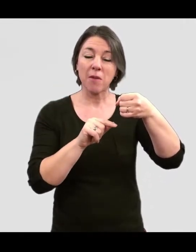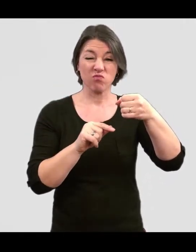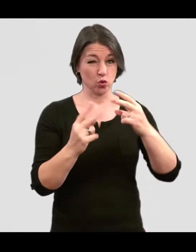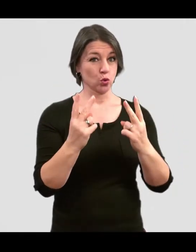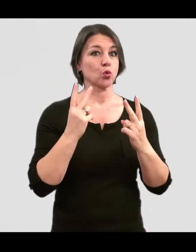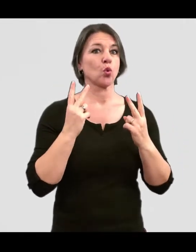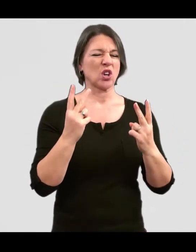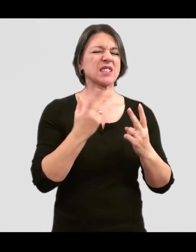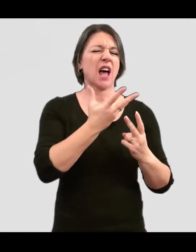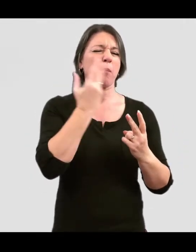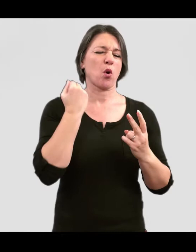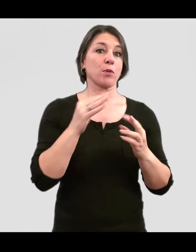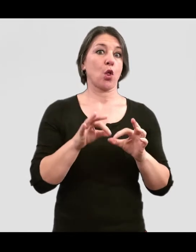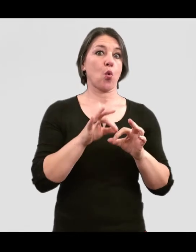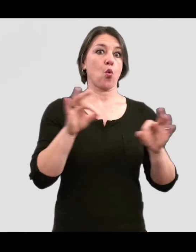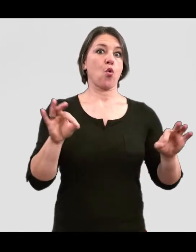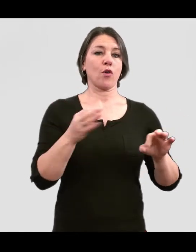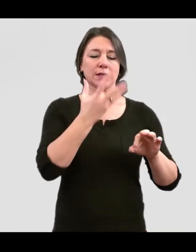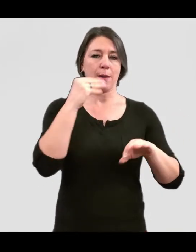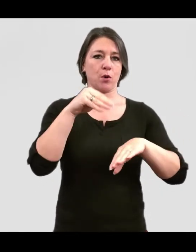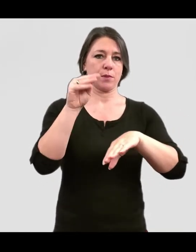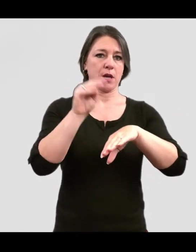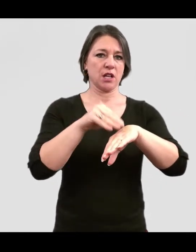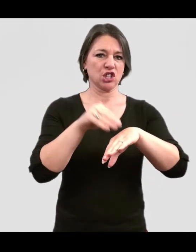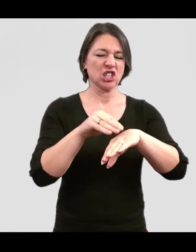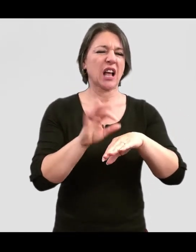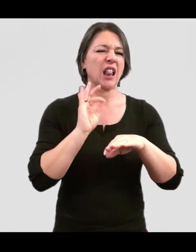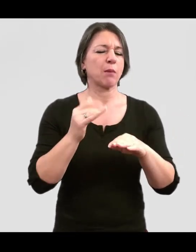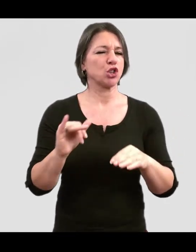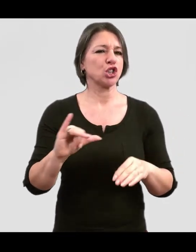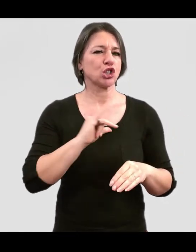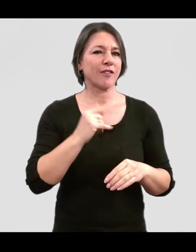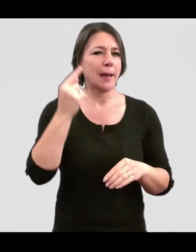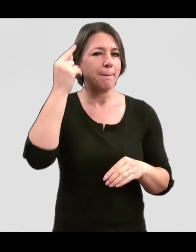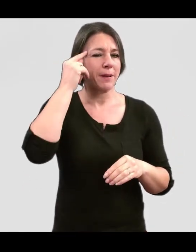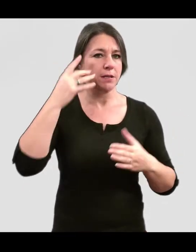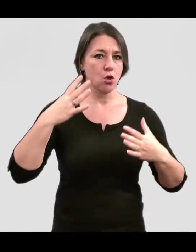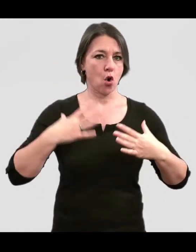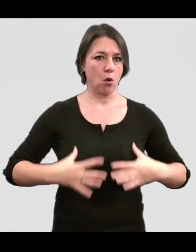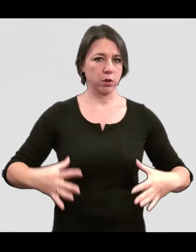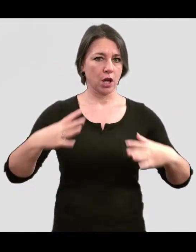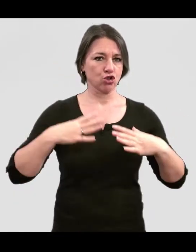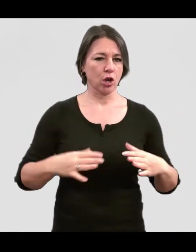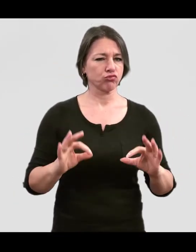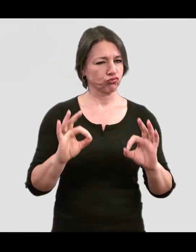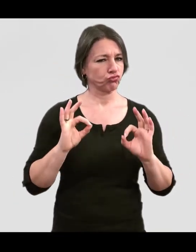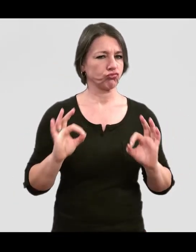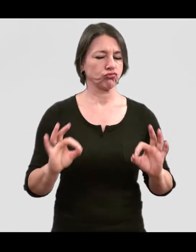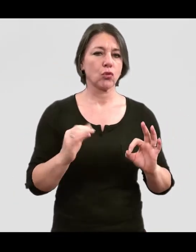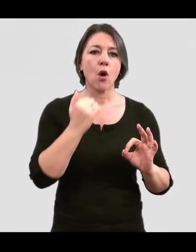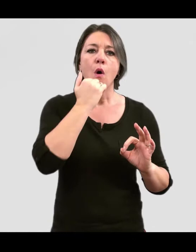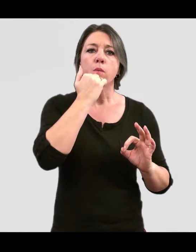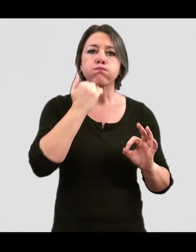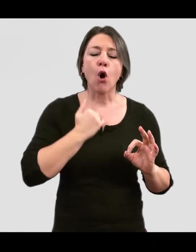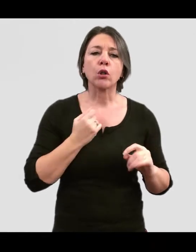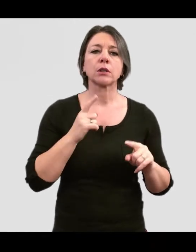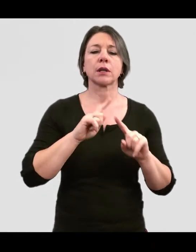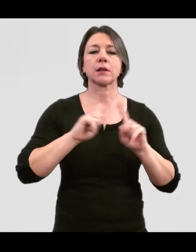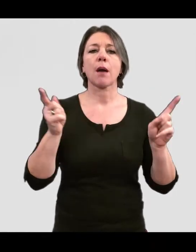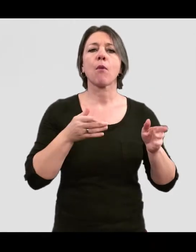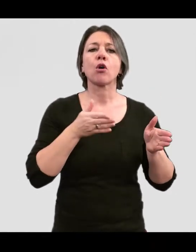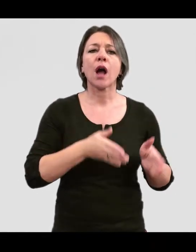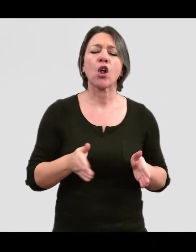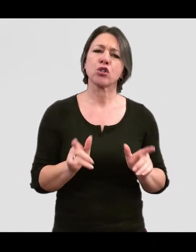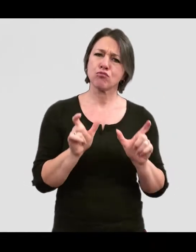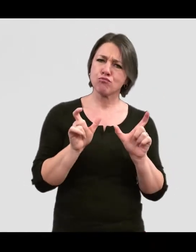je důležitý, já jsem to na začátku nezmínil, omlouvám se, vemte si třeba nějakou obuv nepromokavou, ideálně nějaký kalhoty, že vám nebude